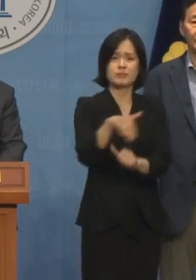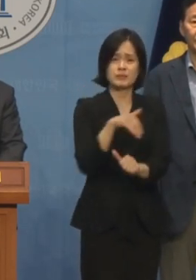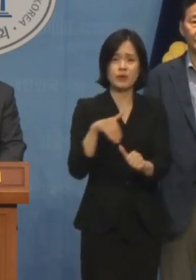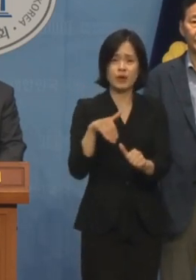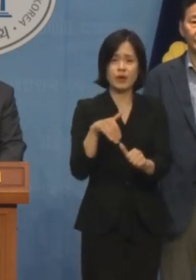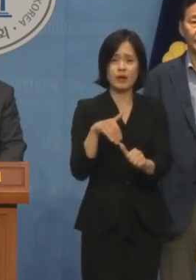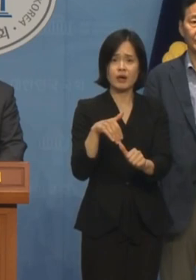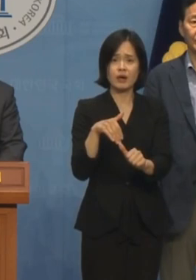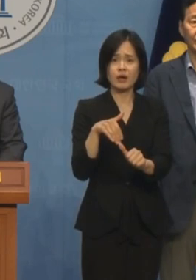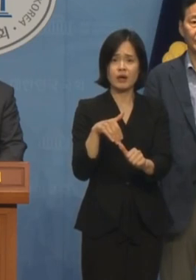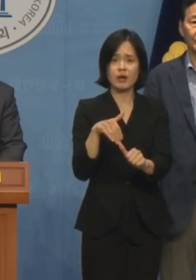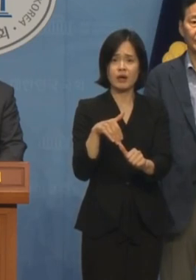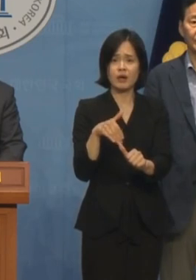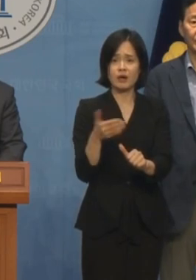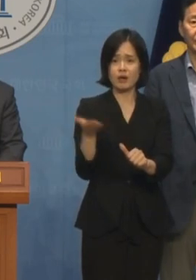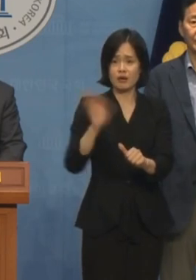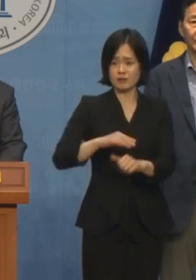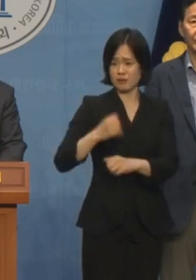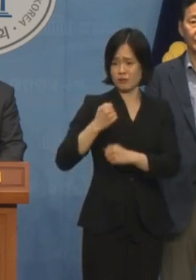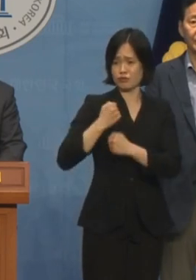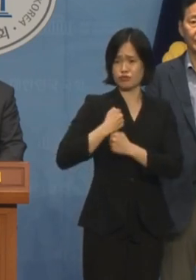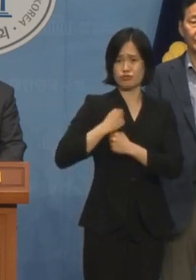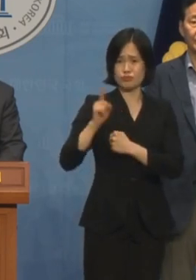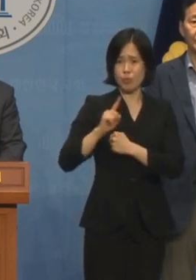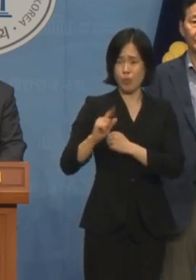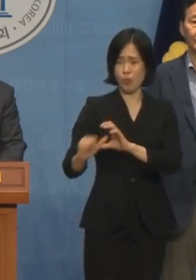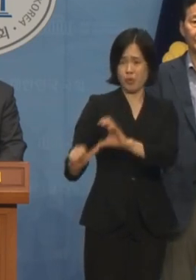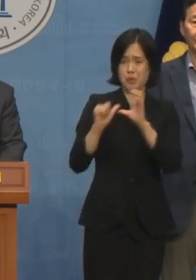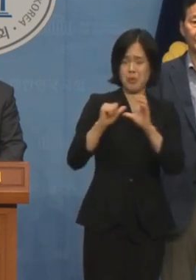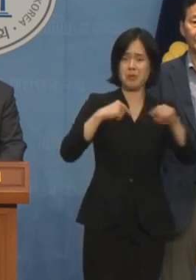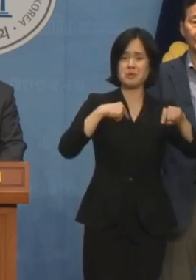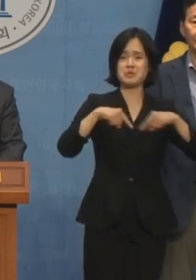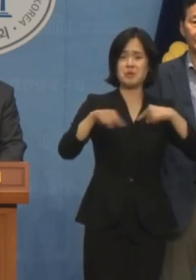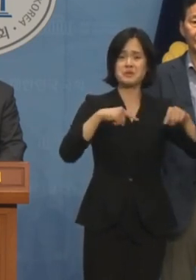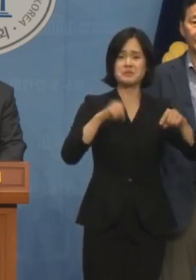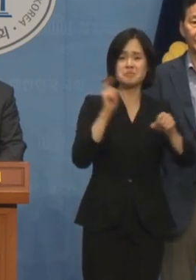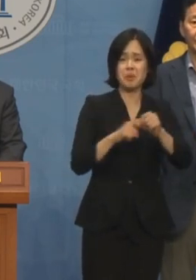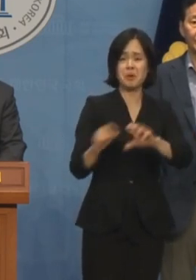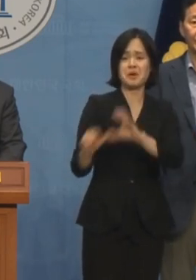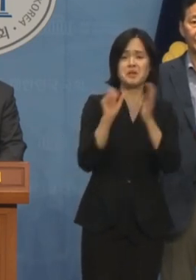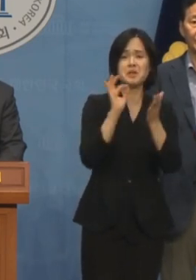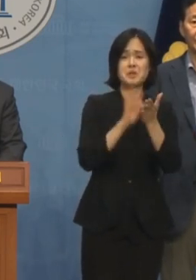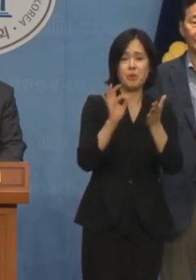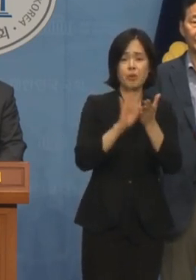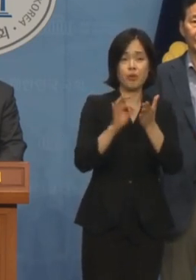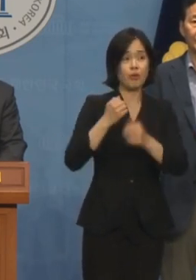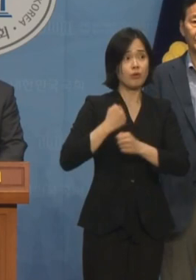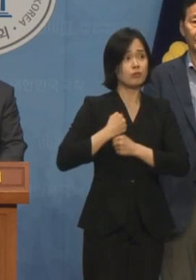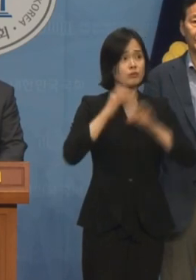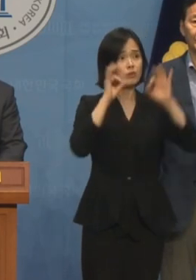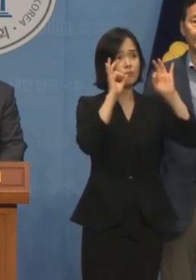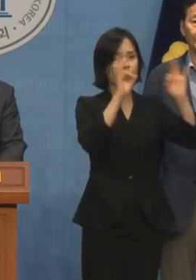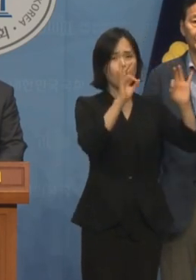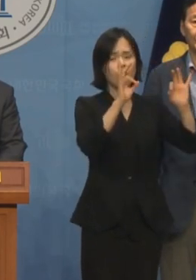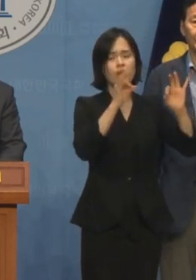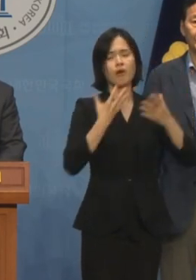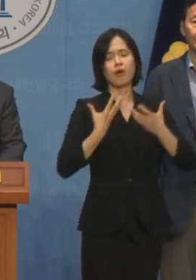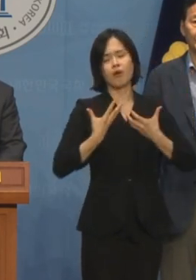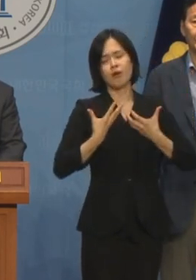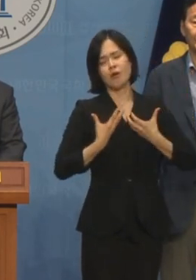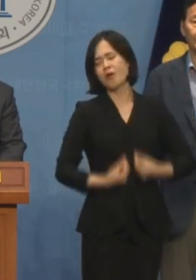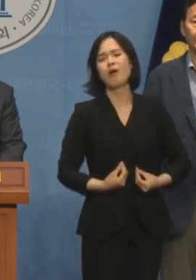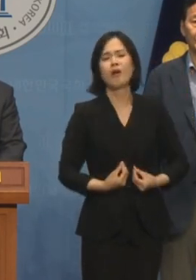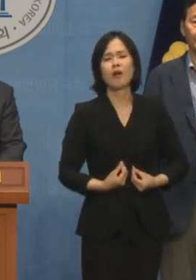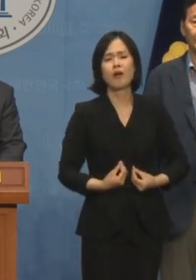대상으로만 몰아서 갖가지 선동으로 군의 사기를 꺾어놓는 민주당은 안보